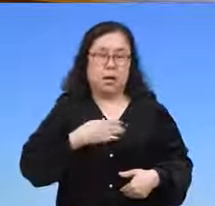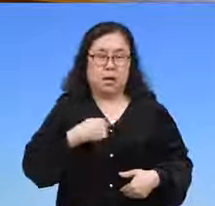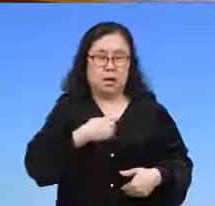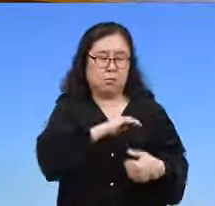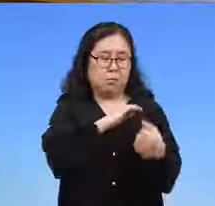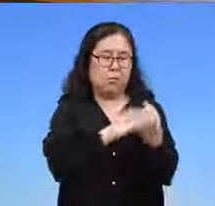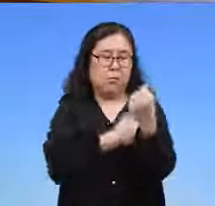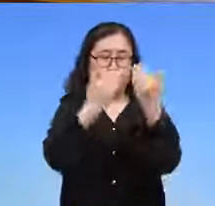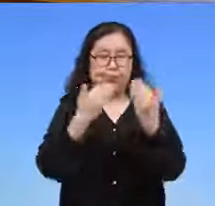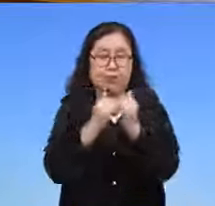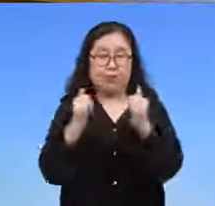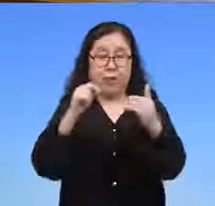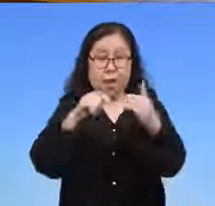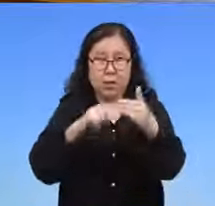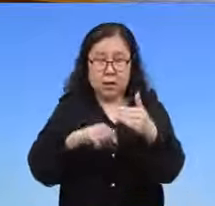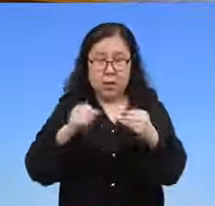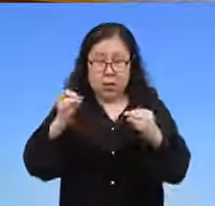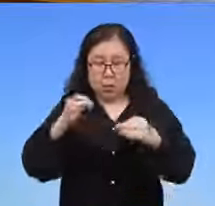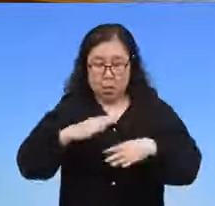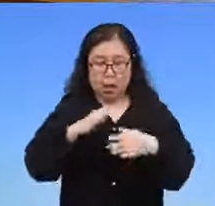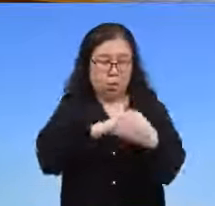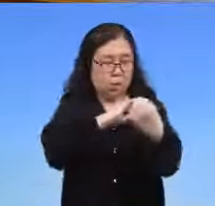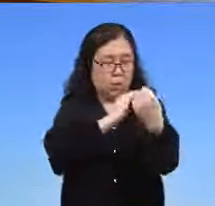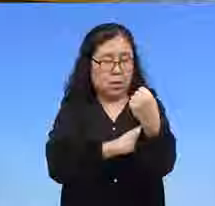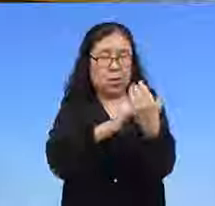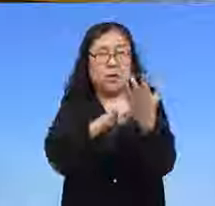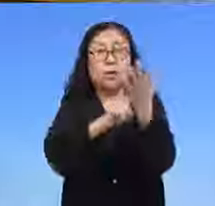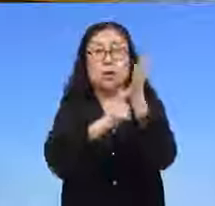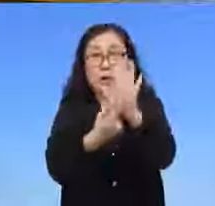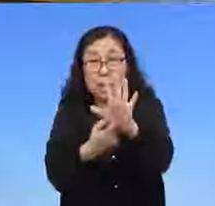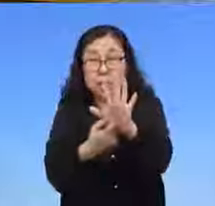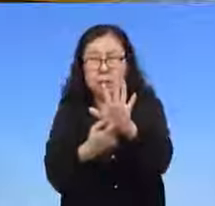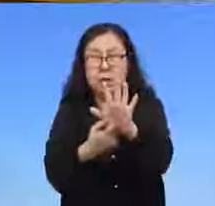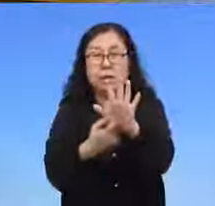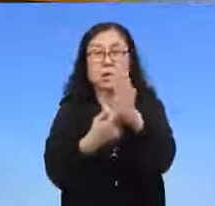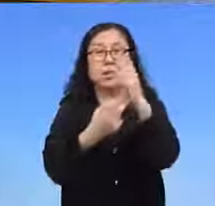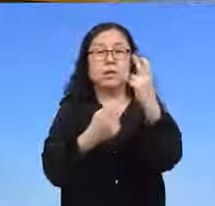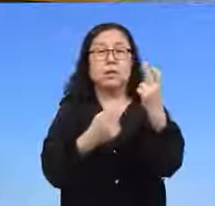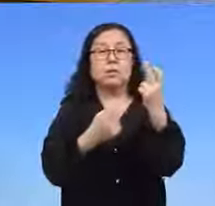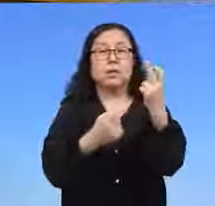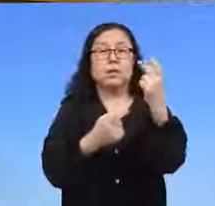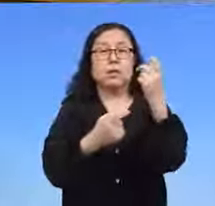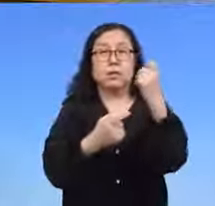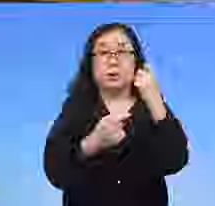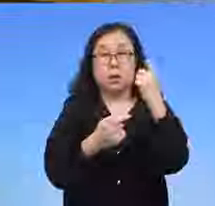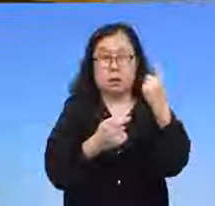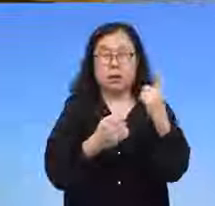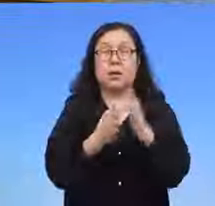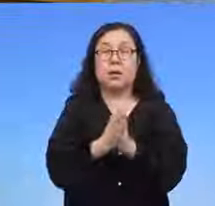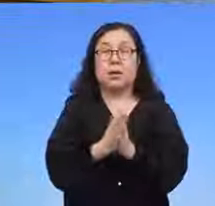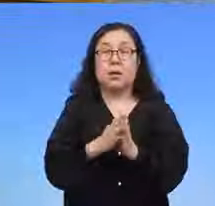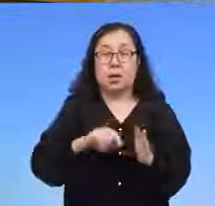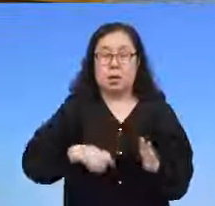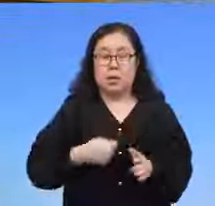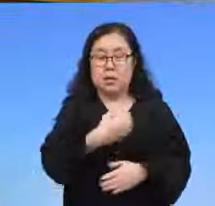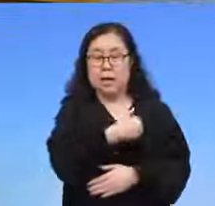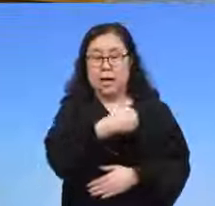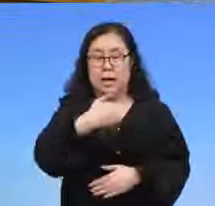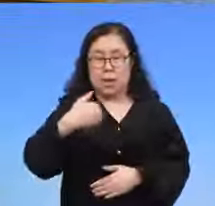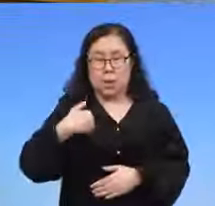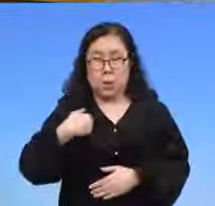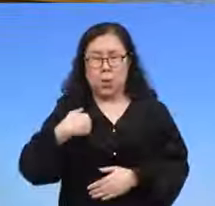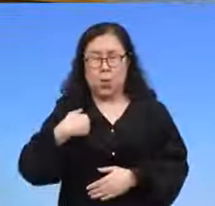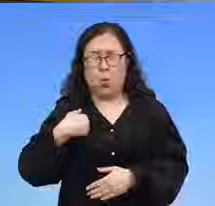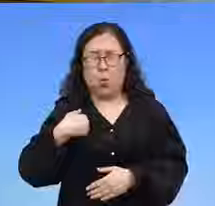내게 능력 주시는 자 안에서 놀라운 능력이 나타나는 것이 12절과 11절에서 자족을